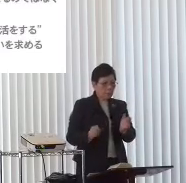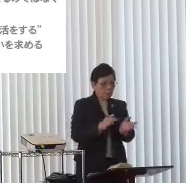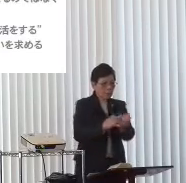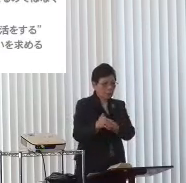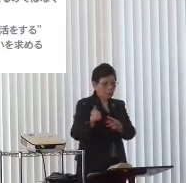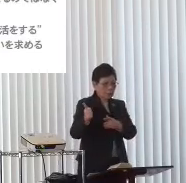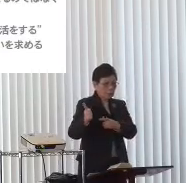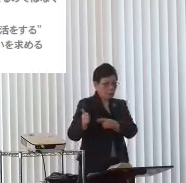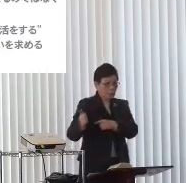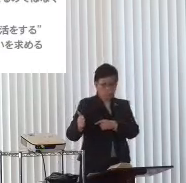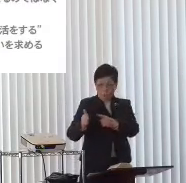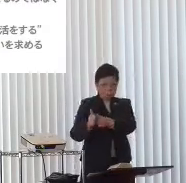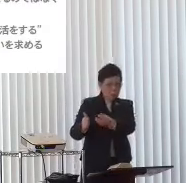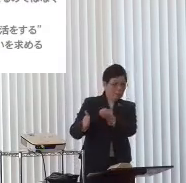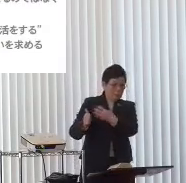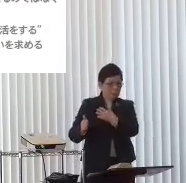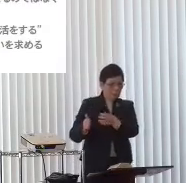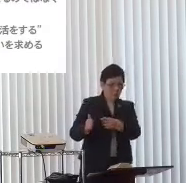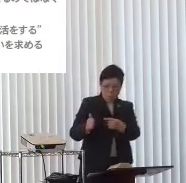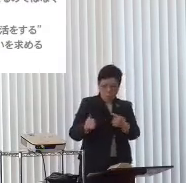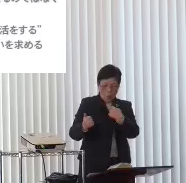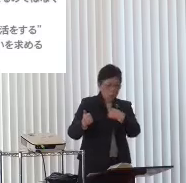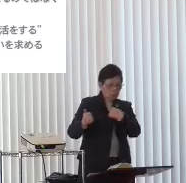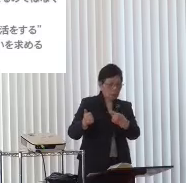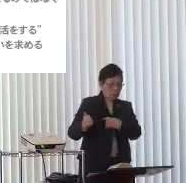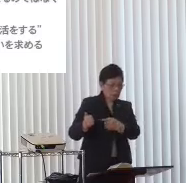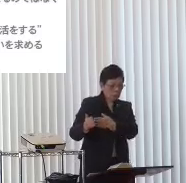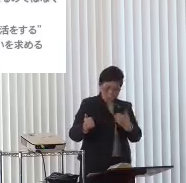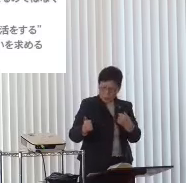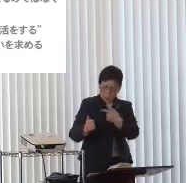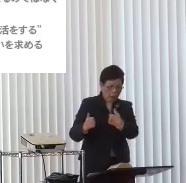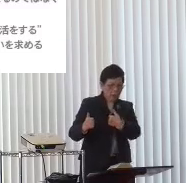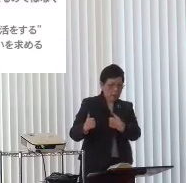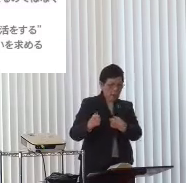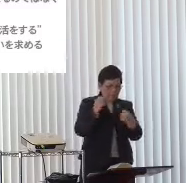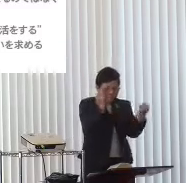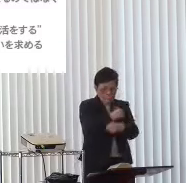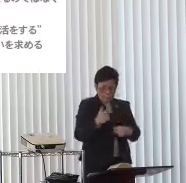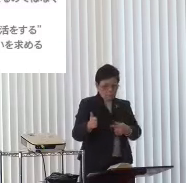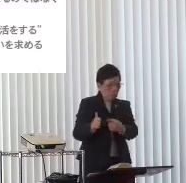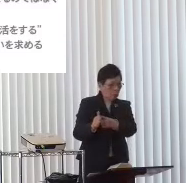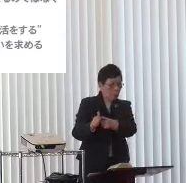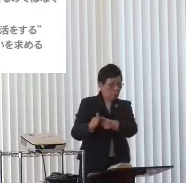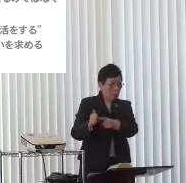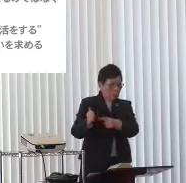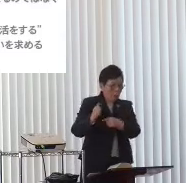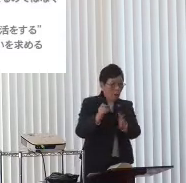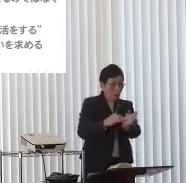いろいろ言ってくださってるんですね。でもその声に耳を傾けなかったら、